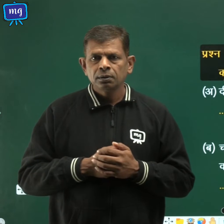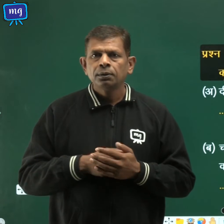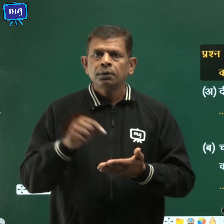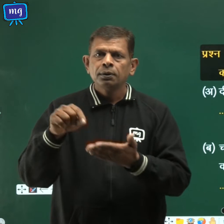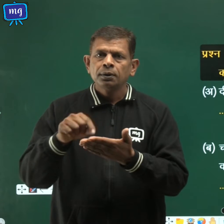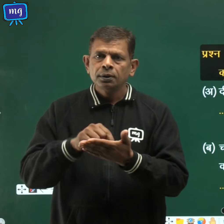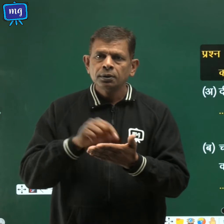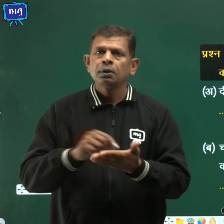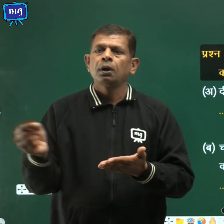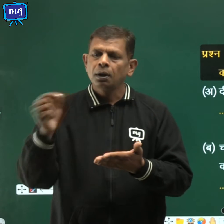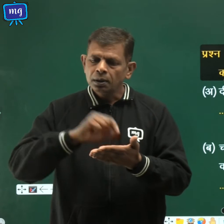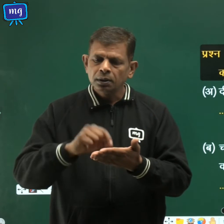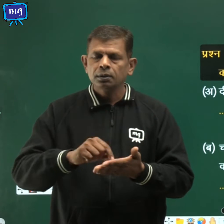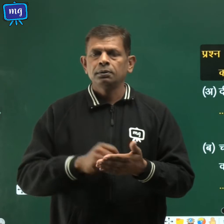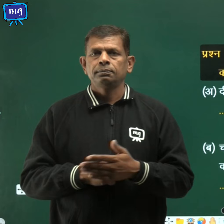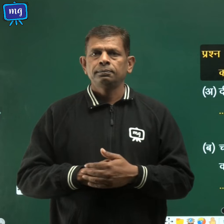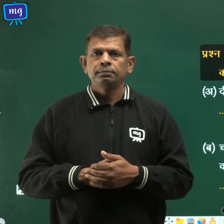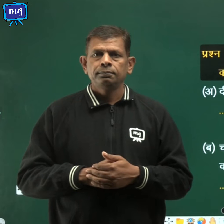रिक्त स्थान भरने हैं।